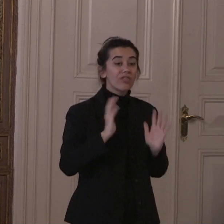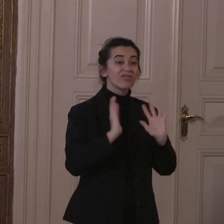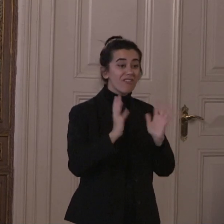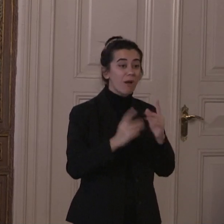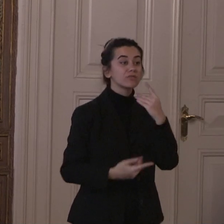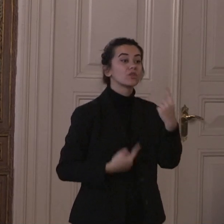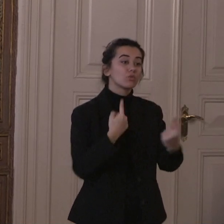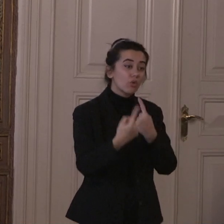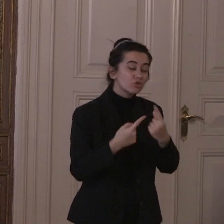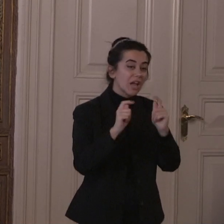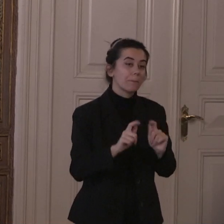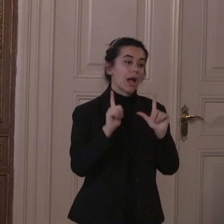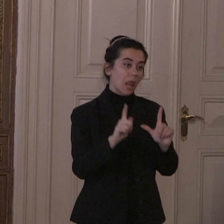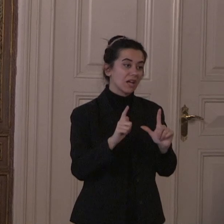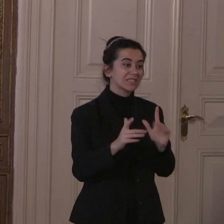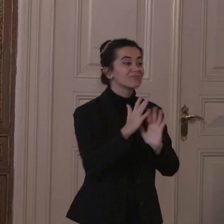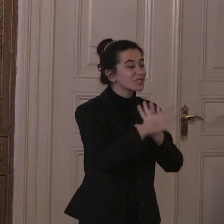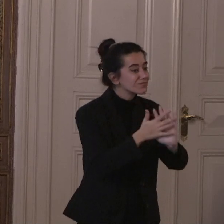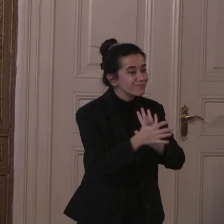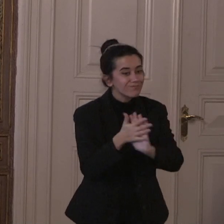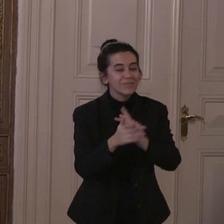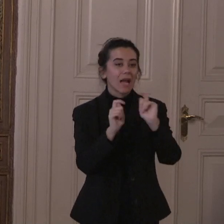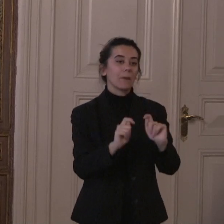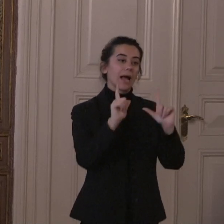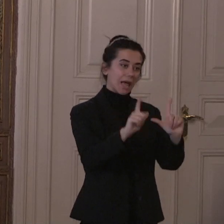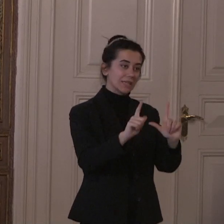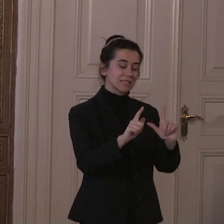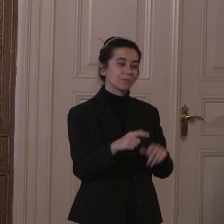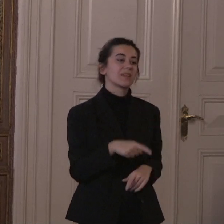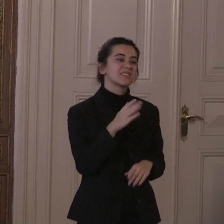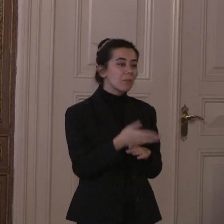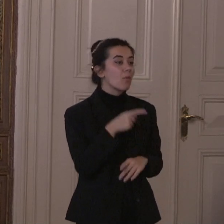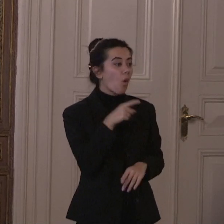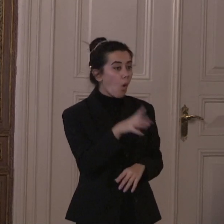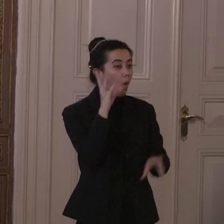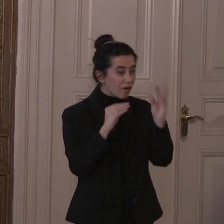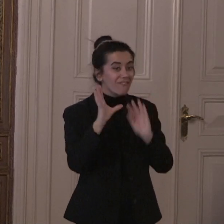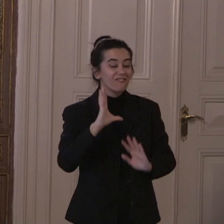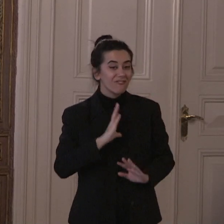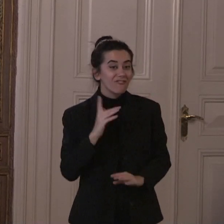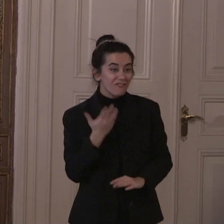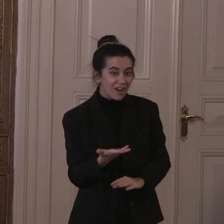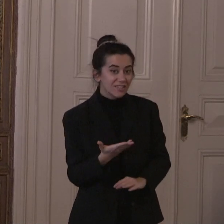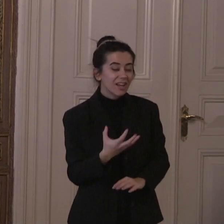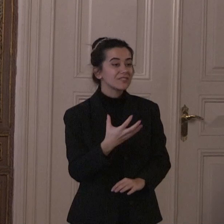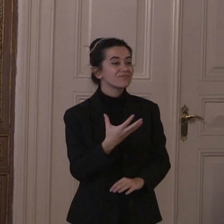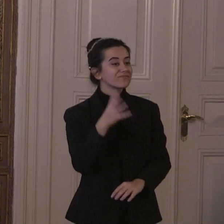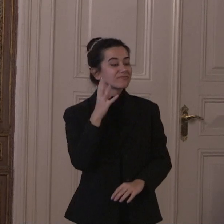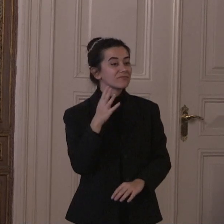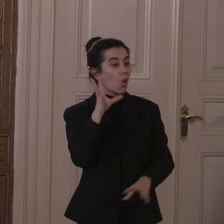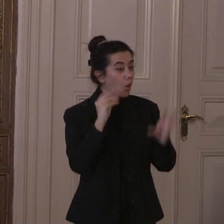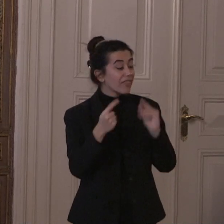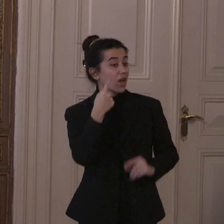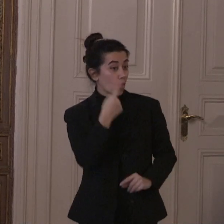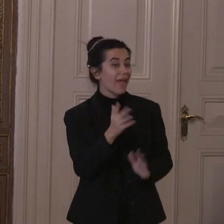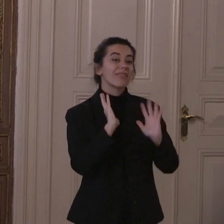konuşmamız gerekiyor. Yani pratik yapmamız gerekiyor. O nedenle hani öğrenenler bir yerde öğrendikleri kadar